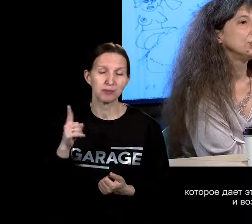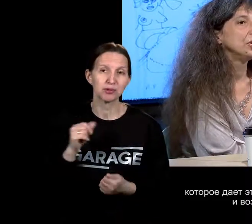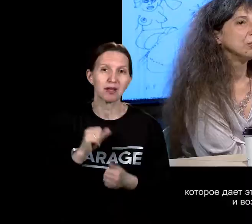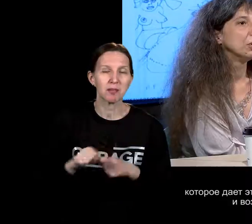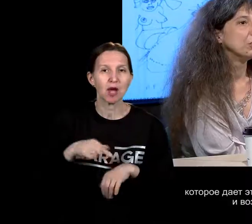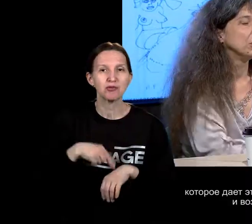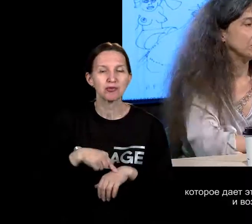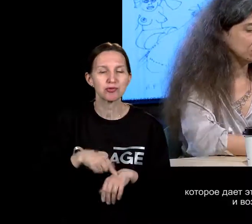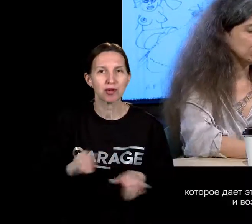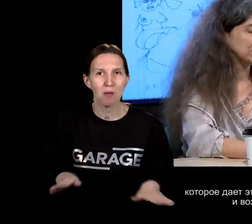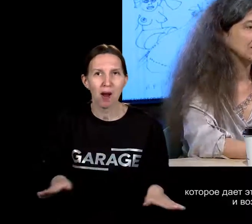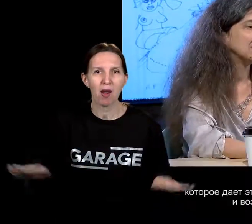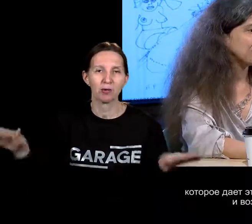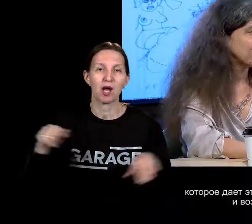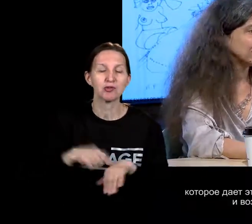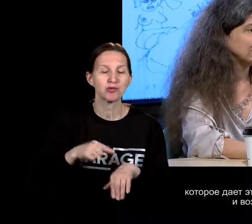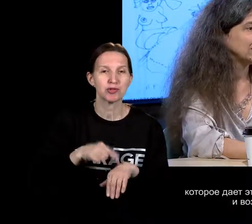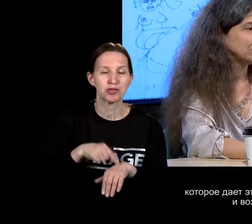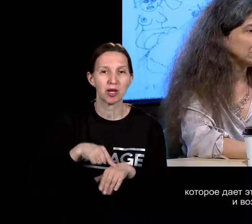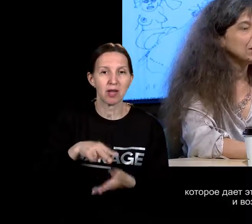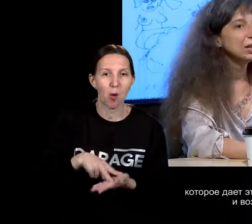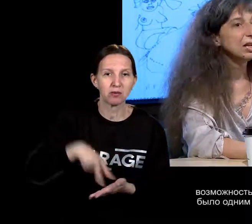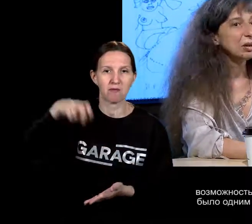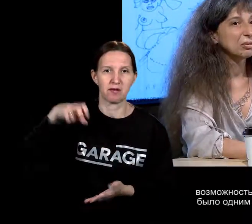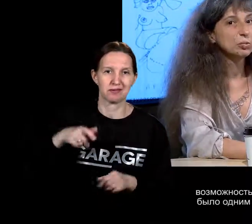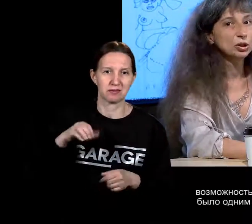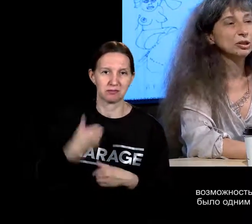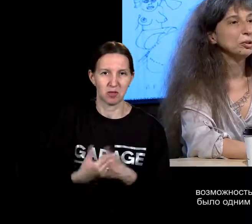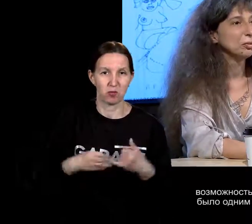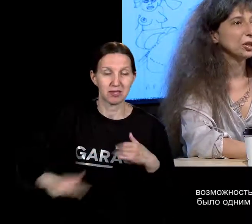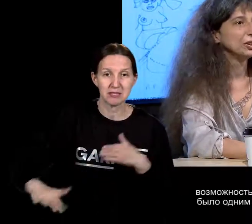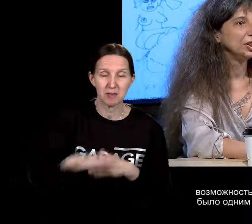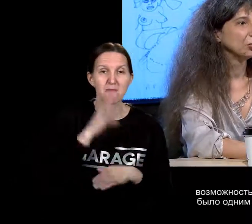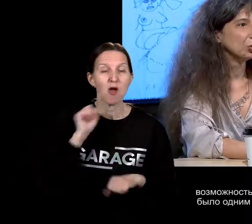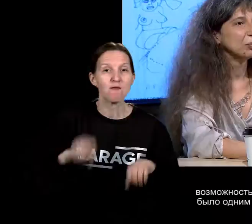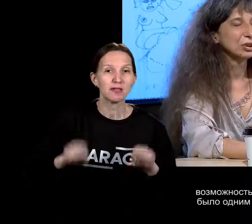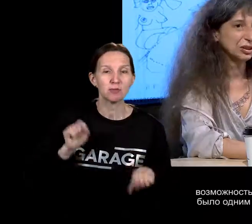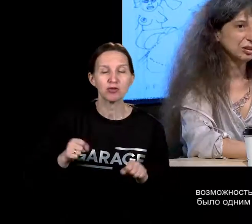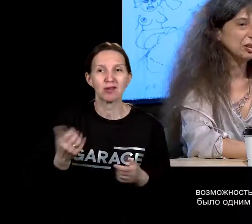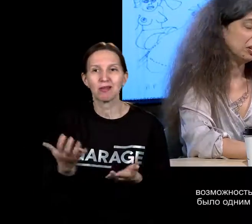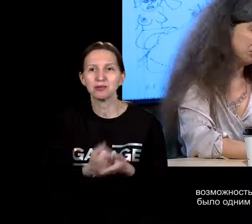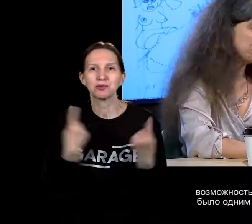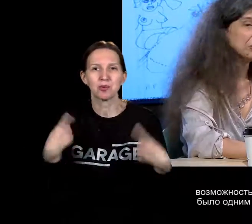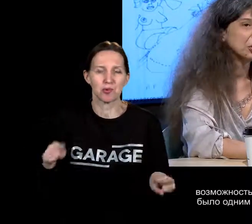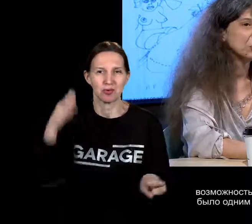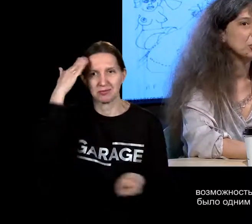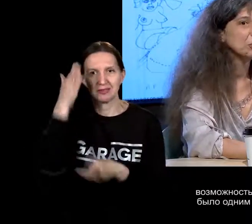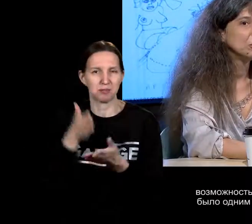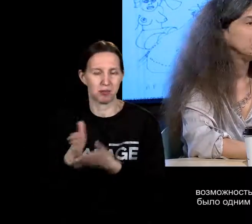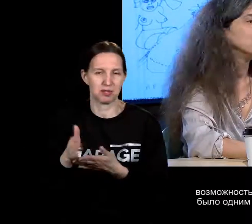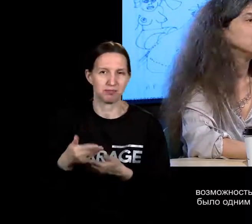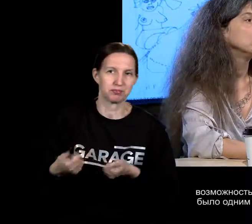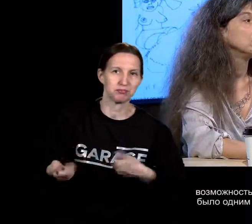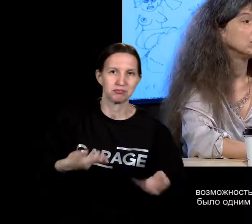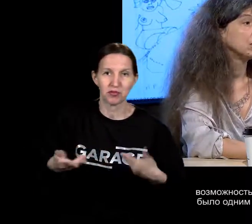вот это ощущение полета и возможности оторваться от земли, возможности перемещаться неким другим непривычным способом